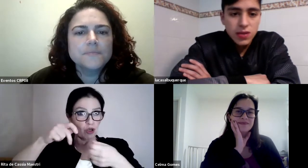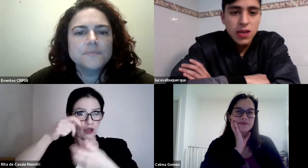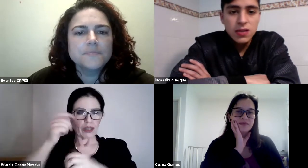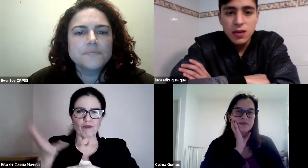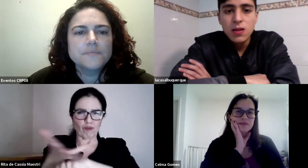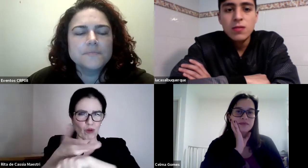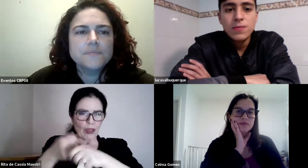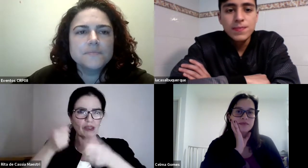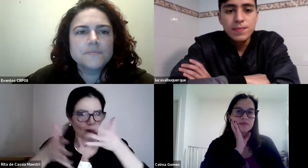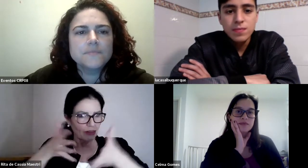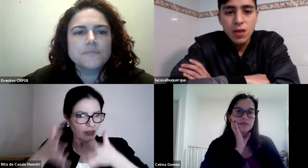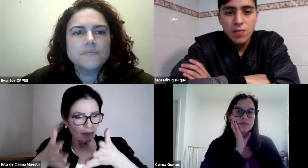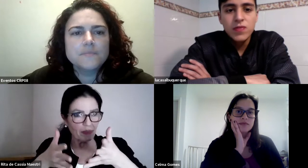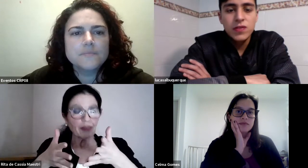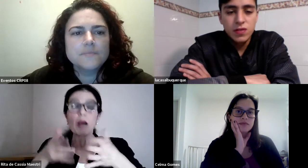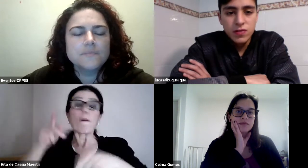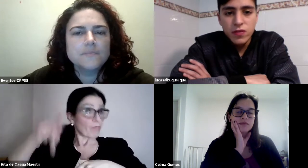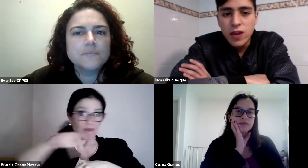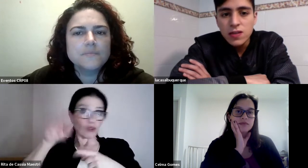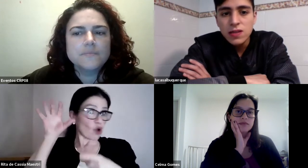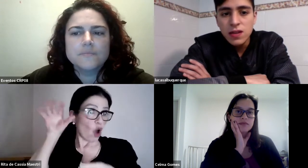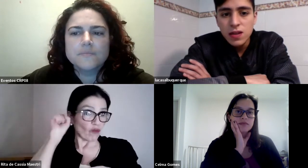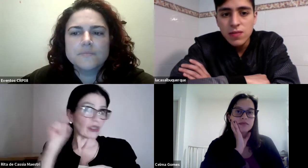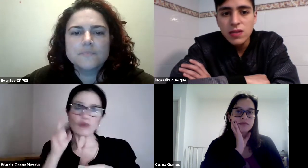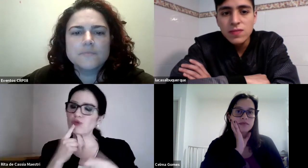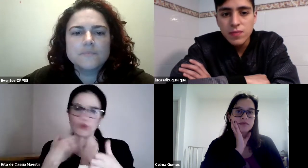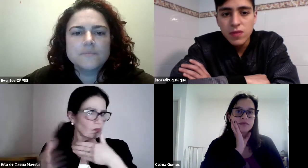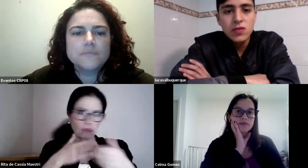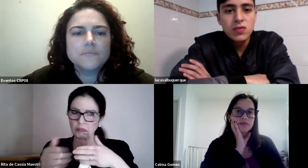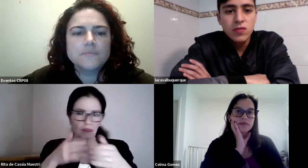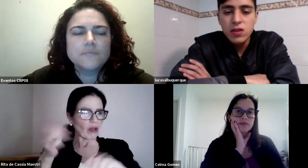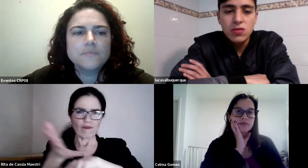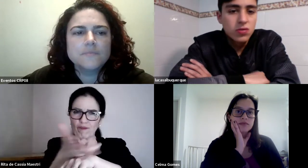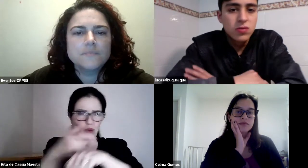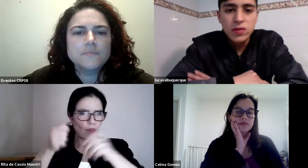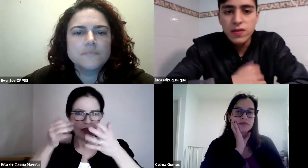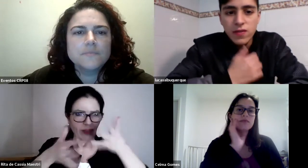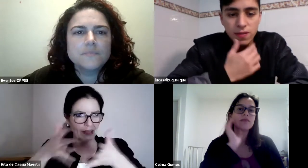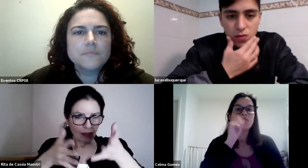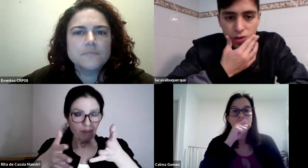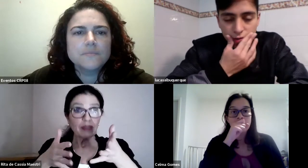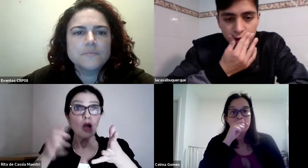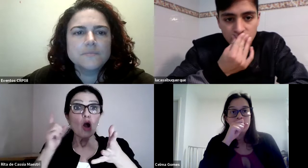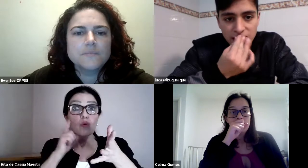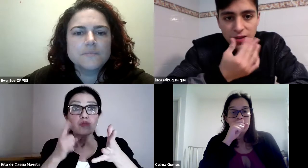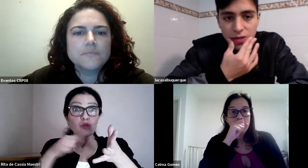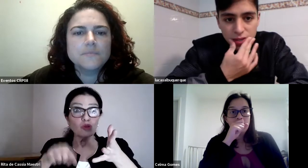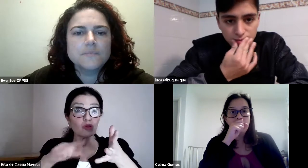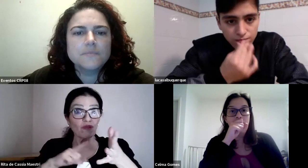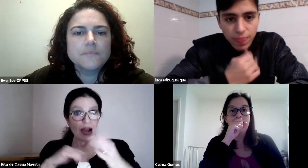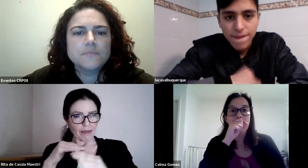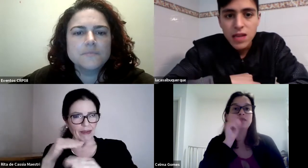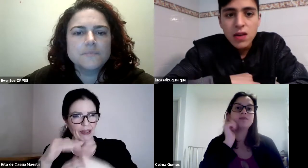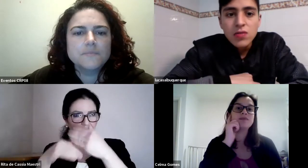estão analisando, professores fluentes em Libras, professores ouvintes ou surdos, enfim, todos fluentes em